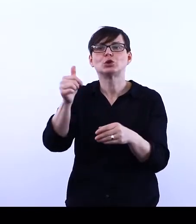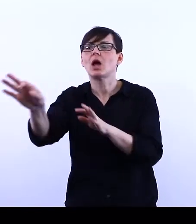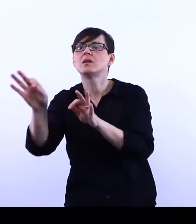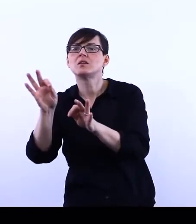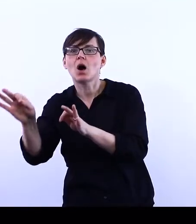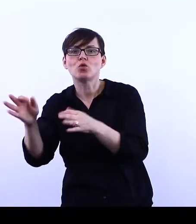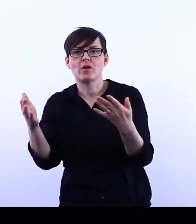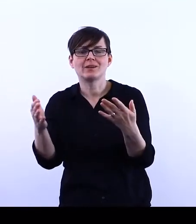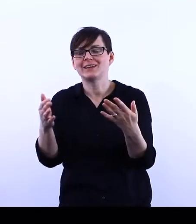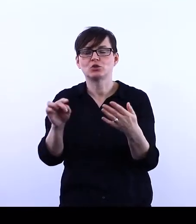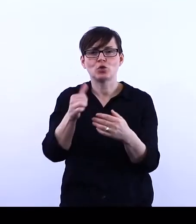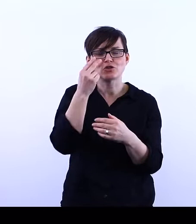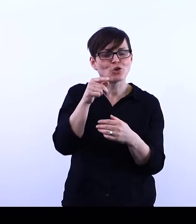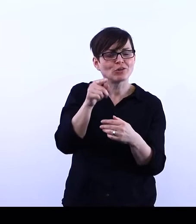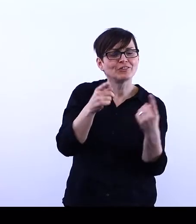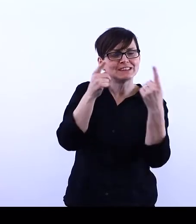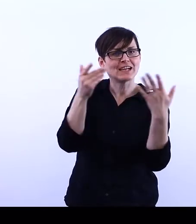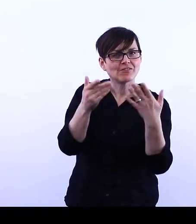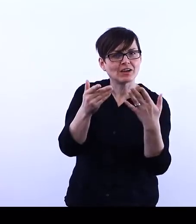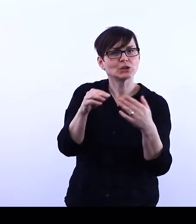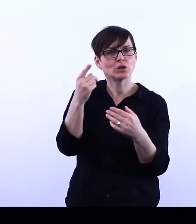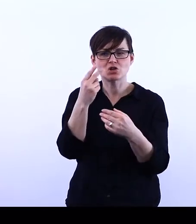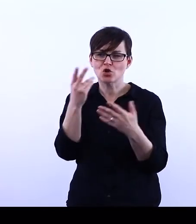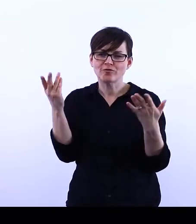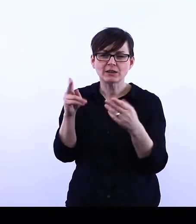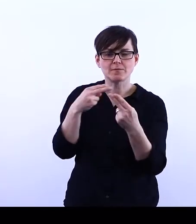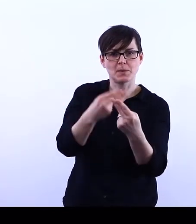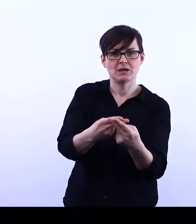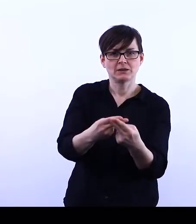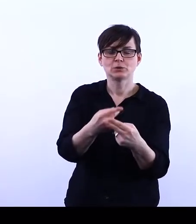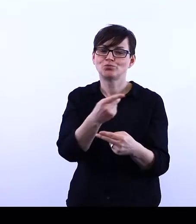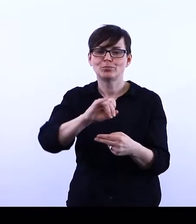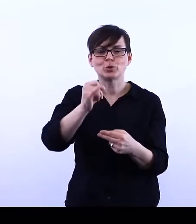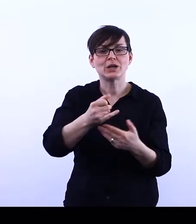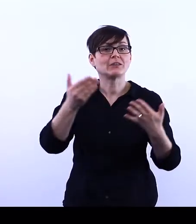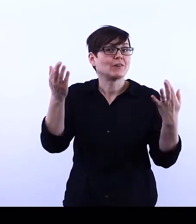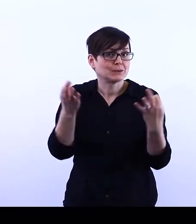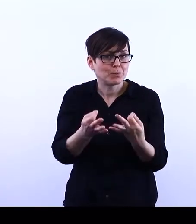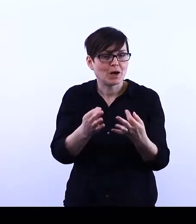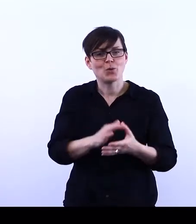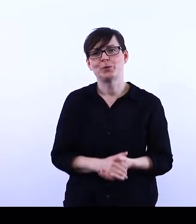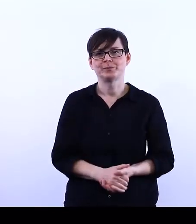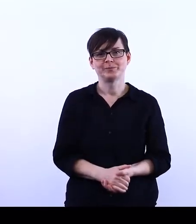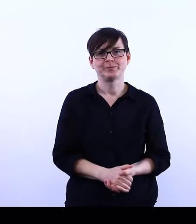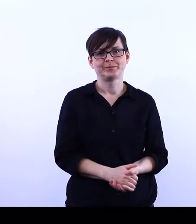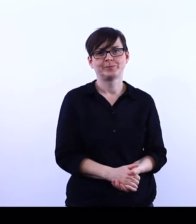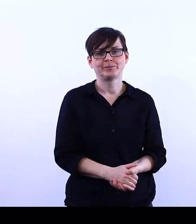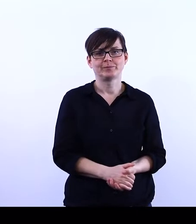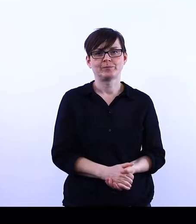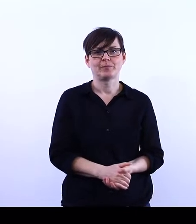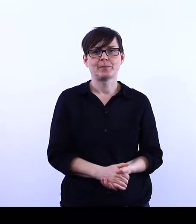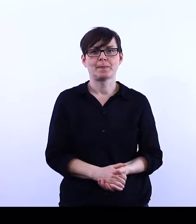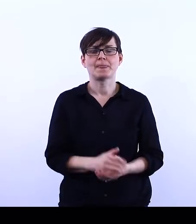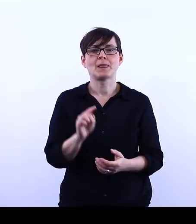entwickelt werden. Also, dass dort einfach nochmal ganz konkret geschaut wird, was brauchen die Projekte. Das zieht letztendlich dann eben die Veränderung,